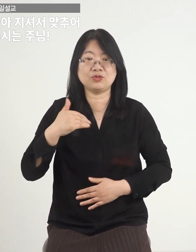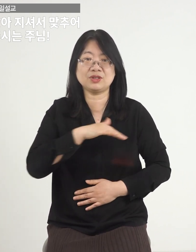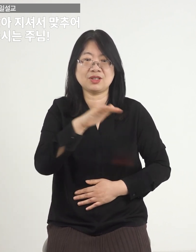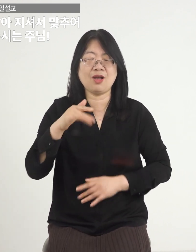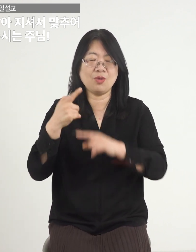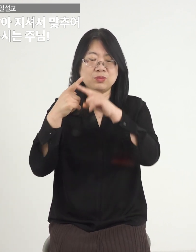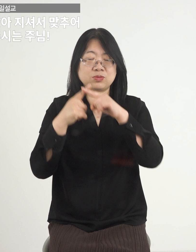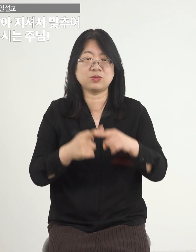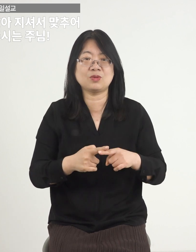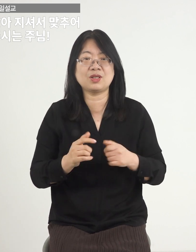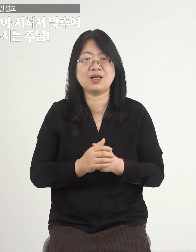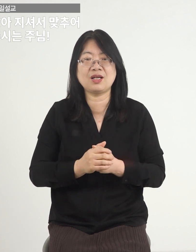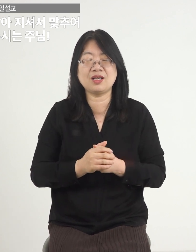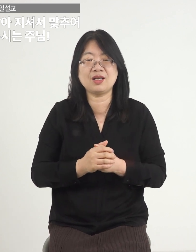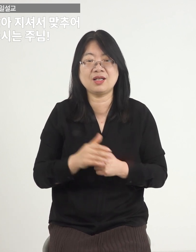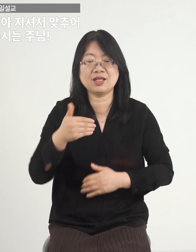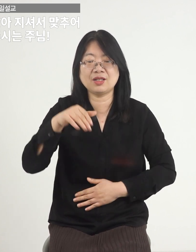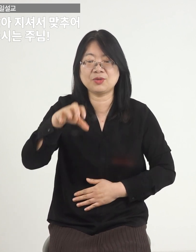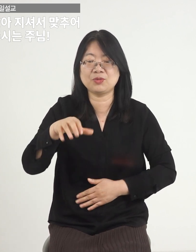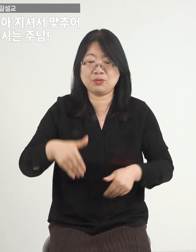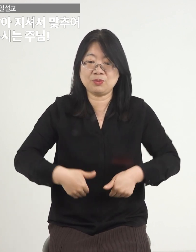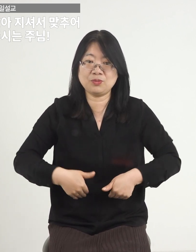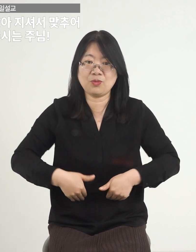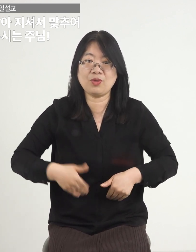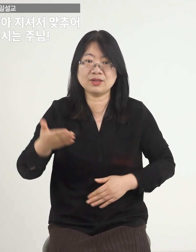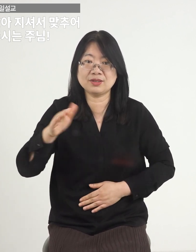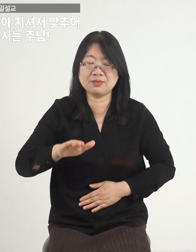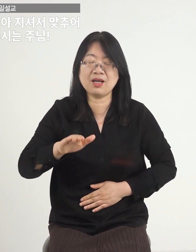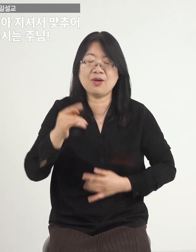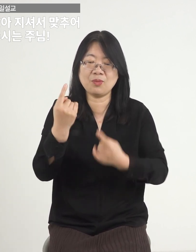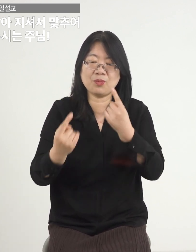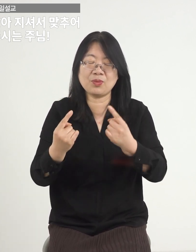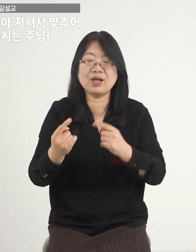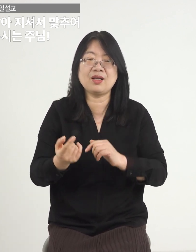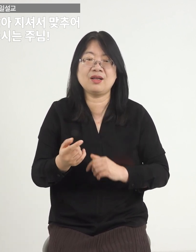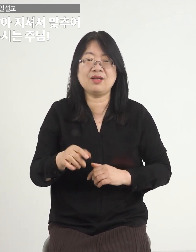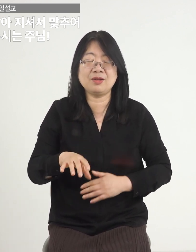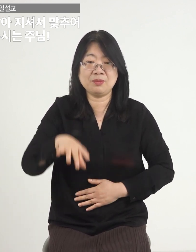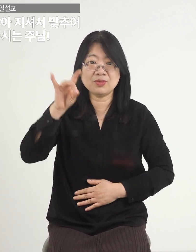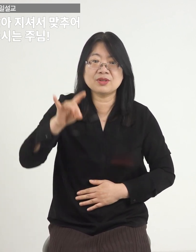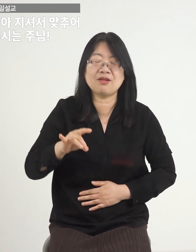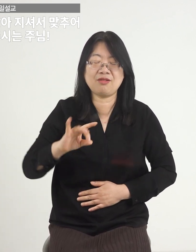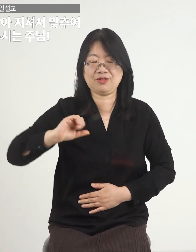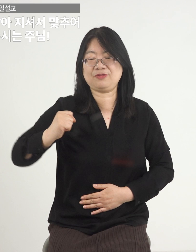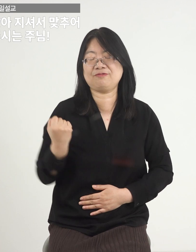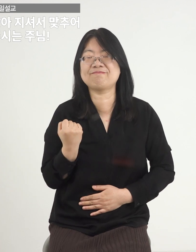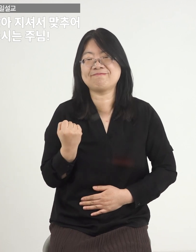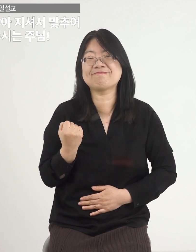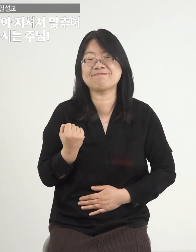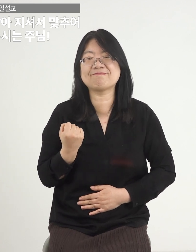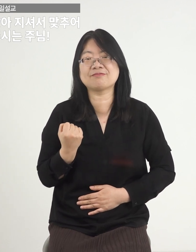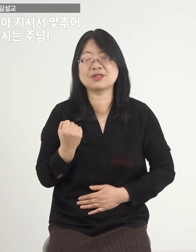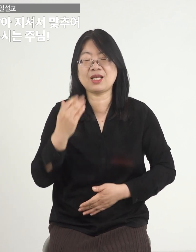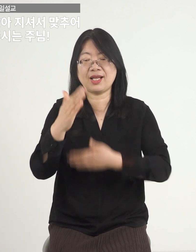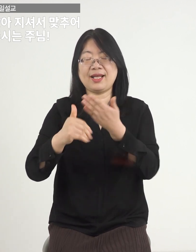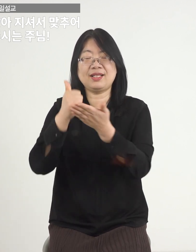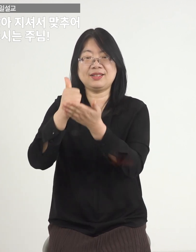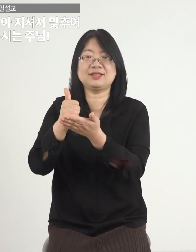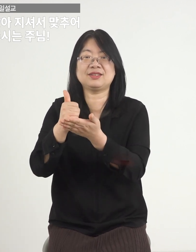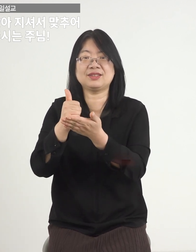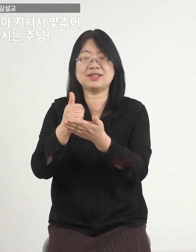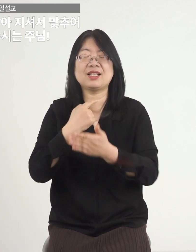우리가 무조건 가는 것도 필요하겠지만 그보다 선제적 순종이